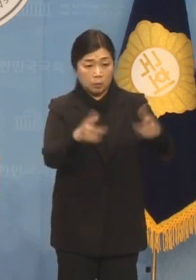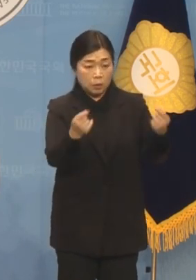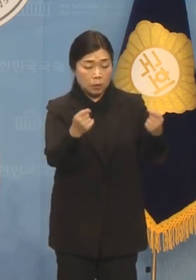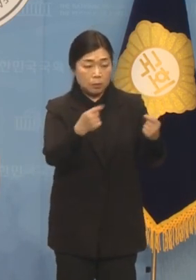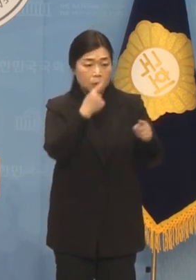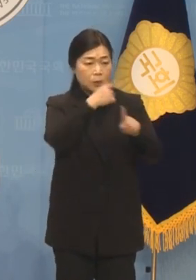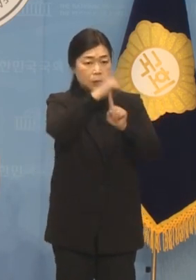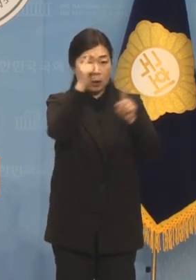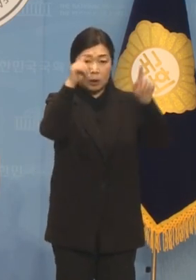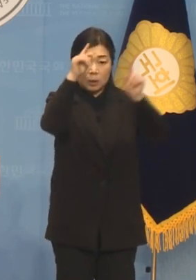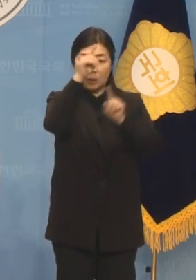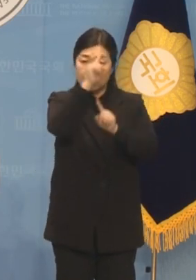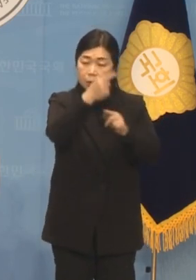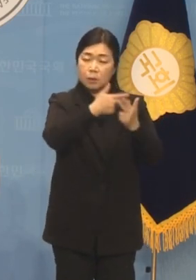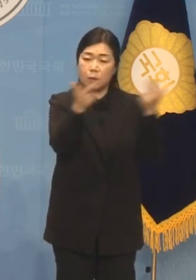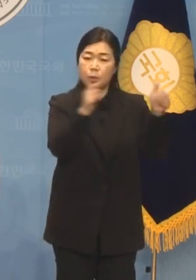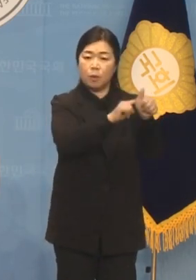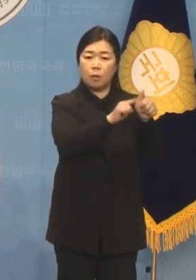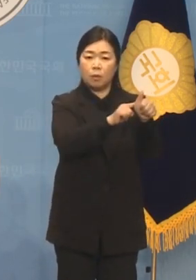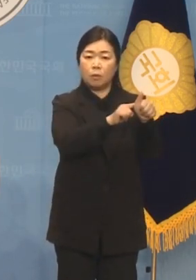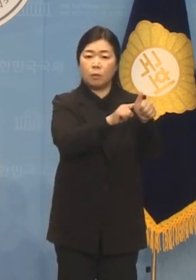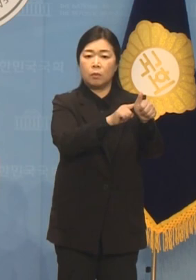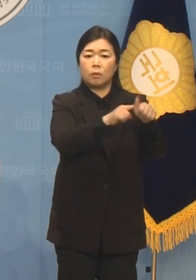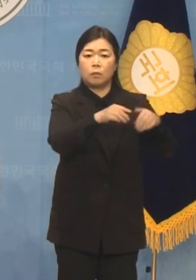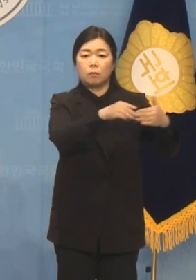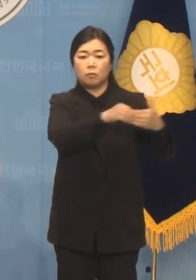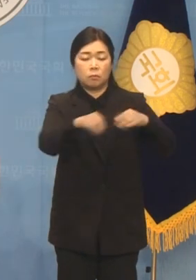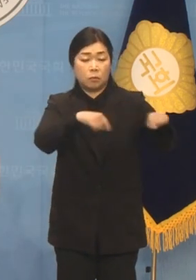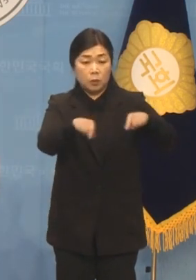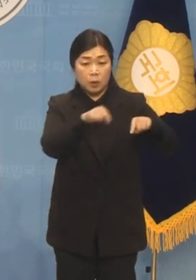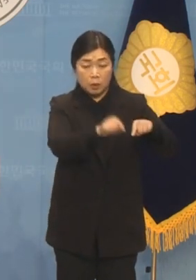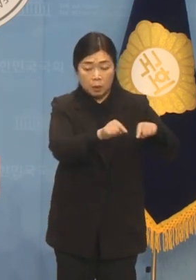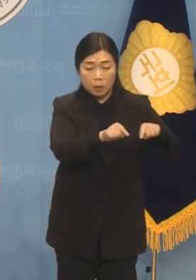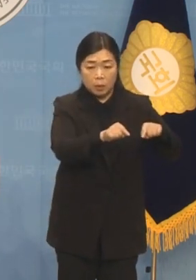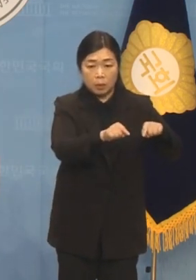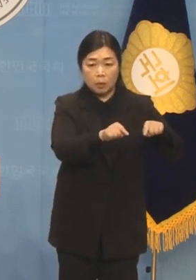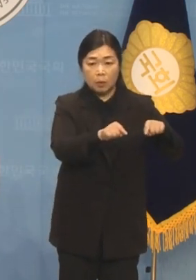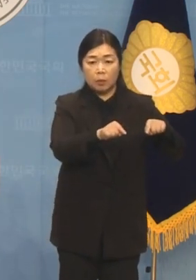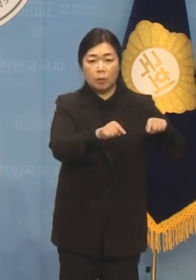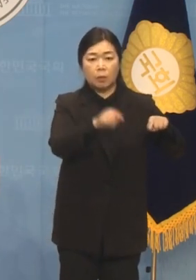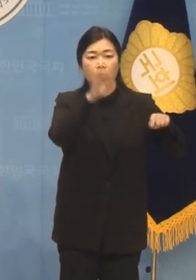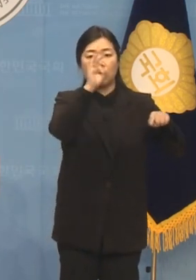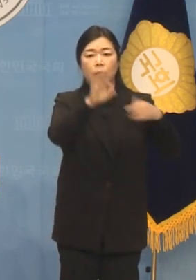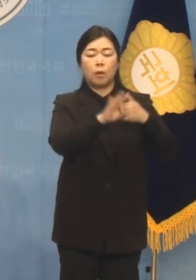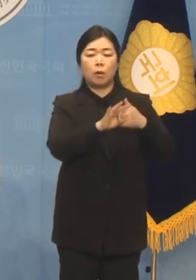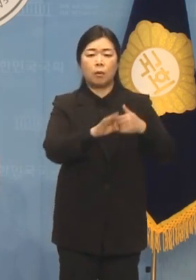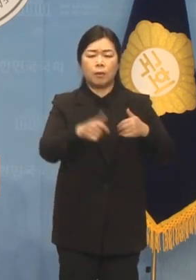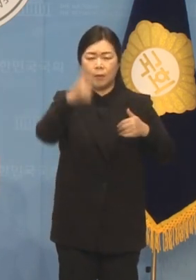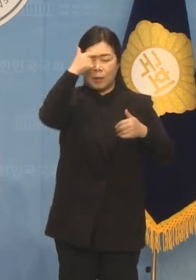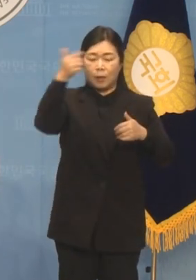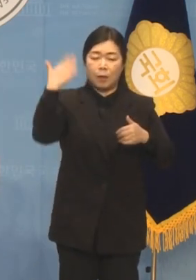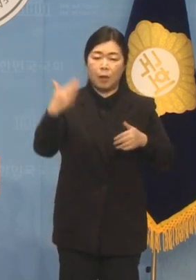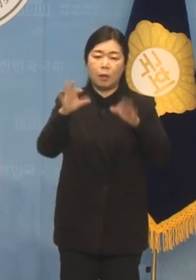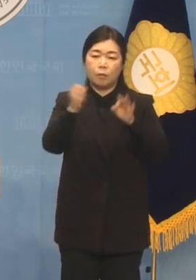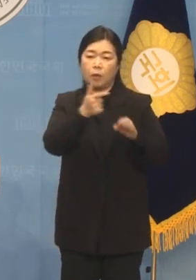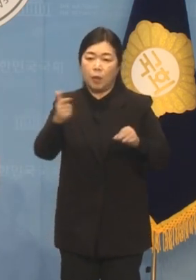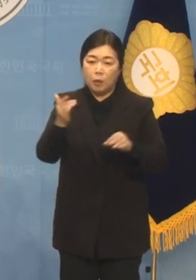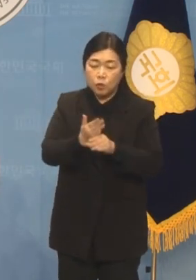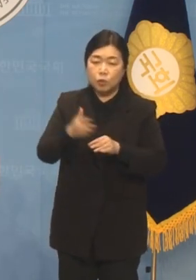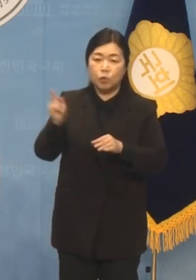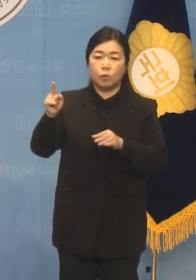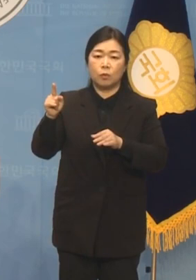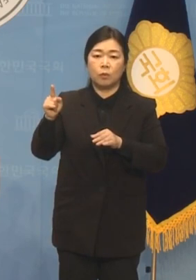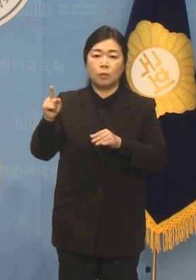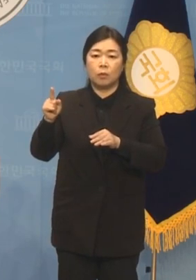김대중, 노무현, 문재인의 철학과 같이 동지애가 안 보입니다. 특정인의 방탄과 특정